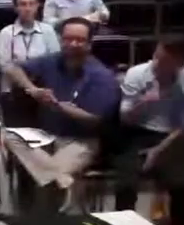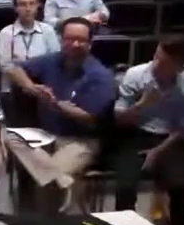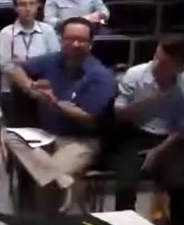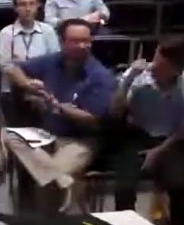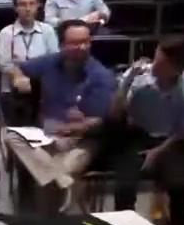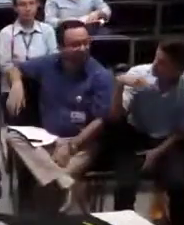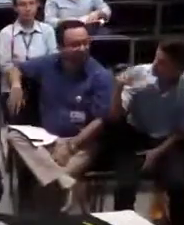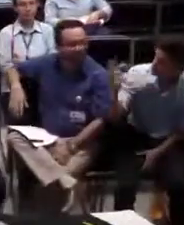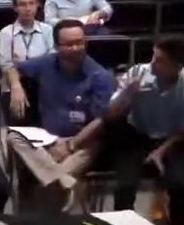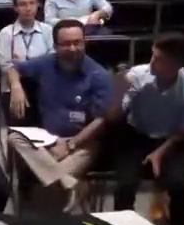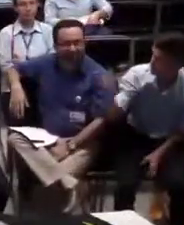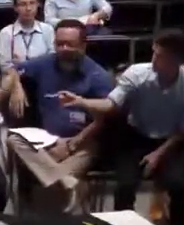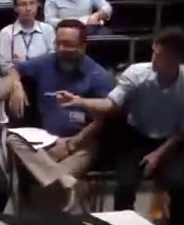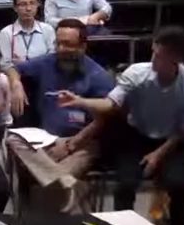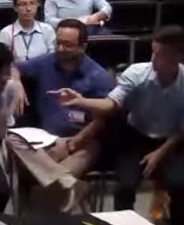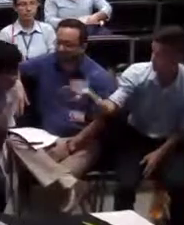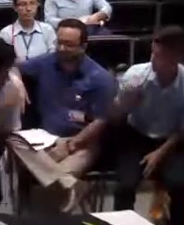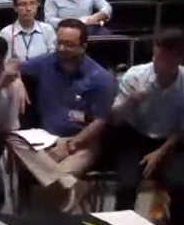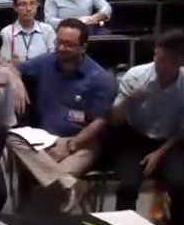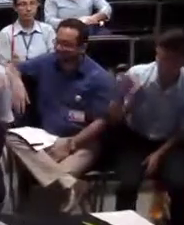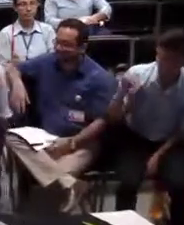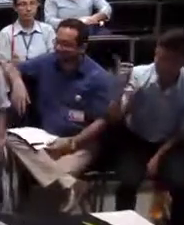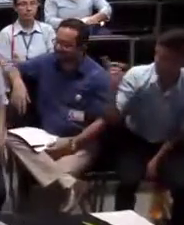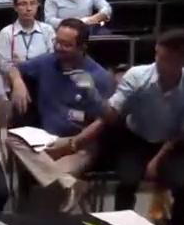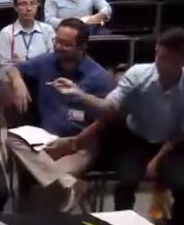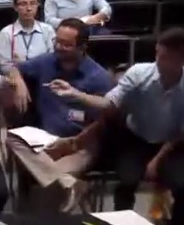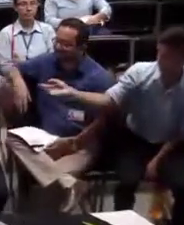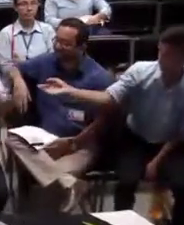Sí, bueno, muchas gracias. Otra pregunta más.